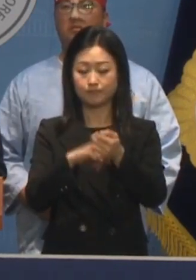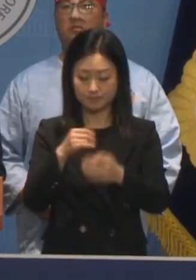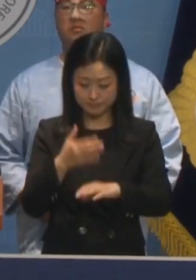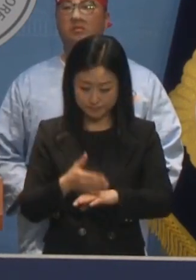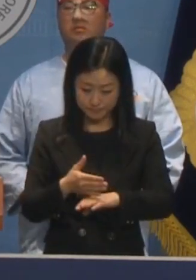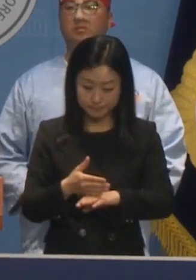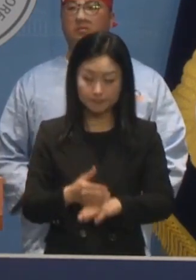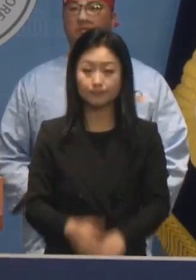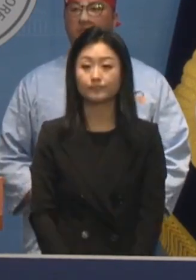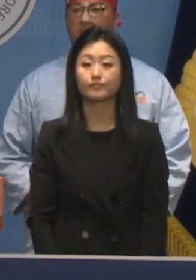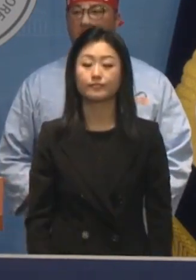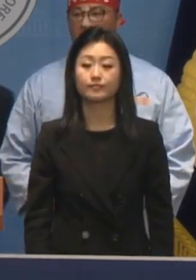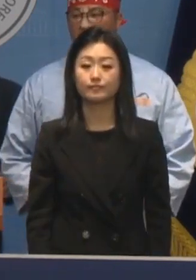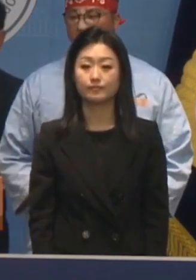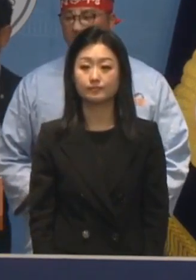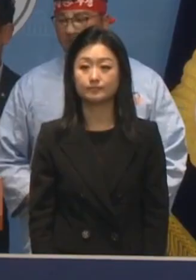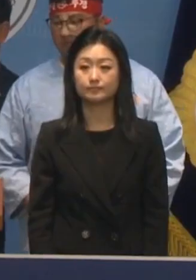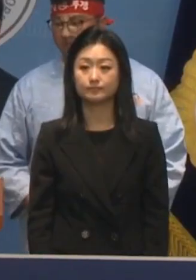감사합니다.